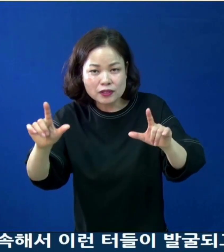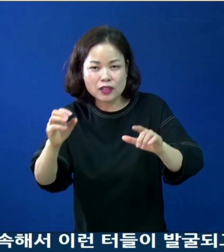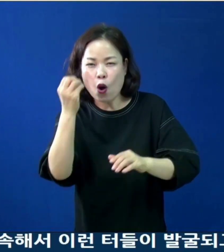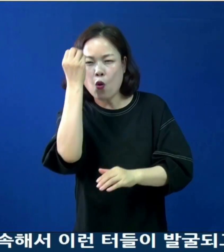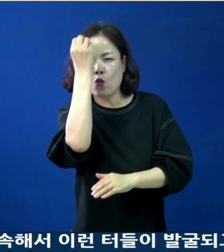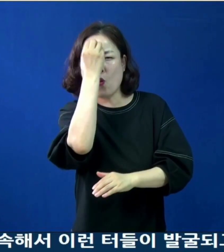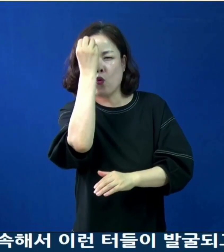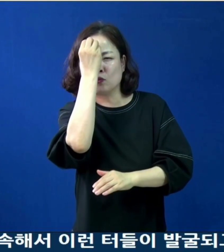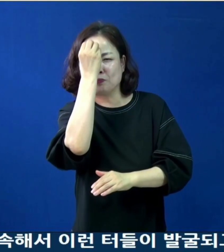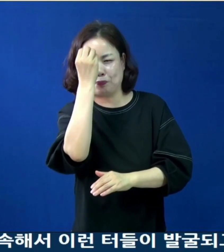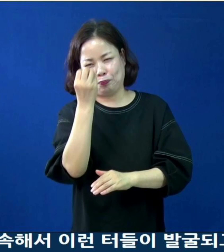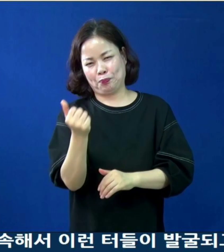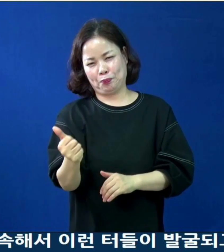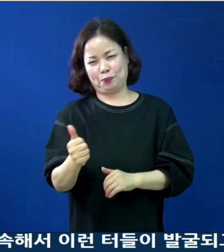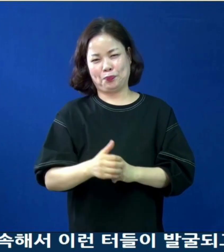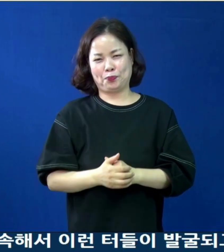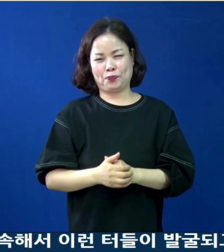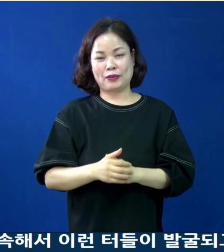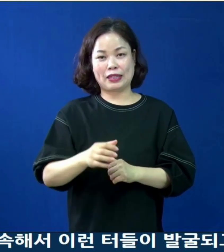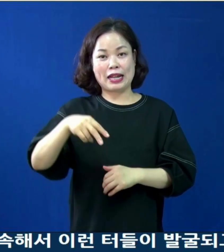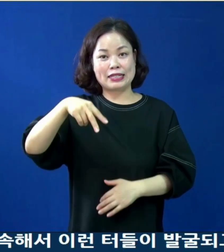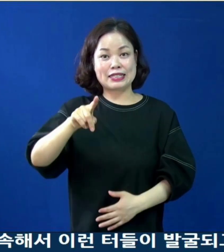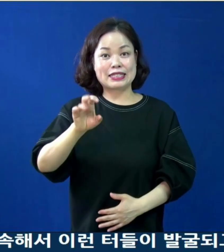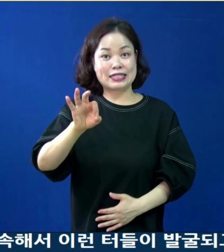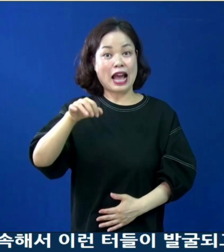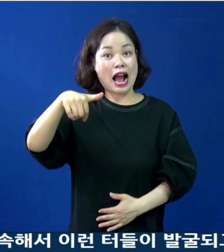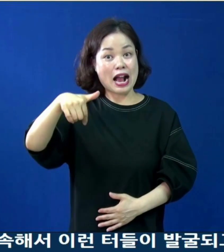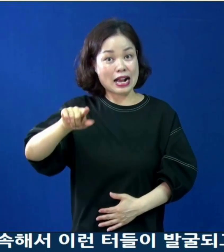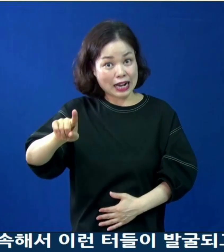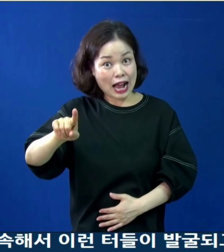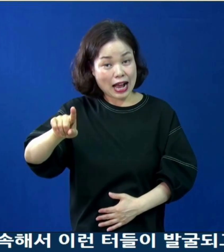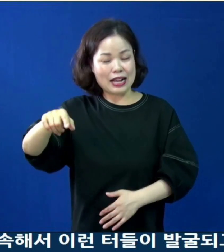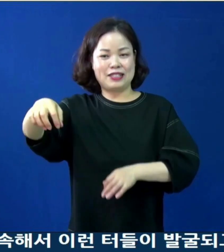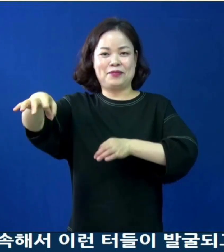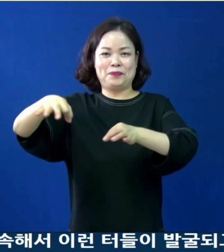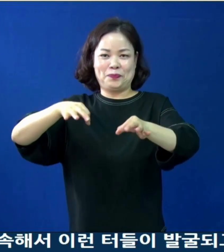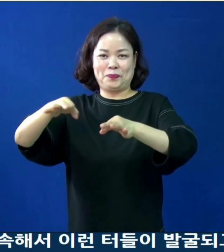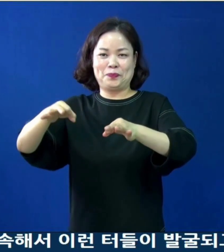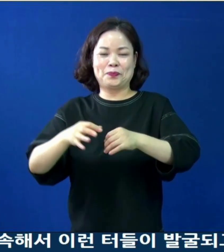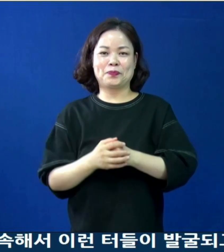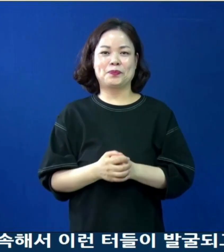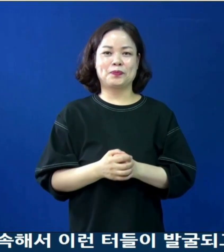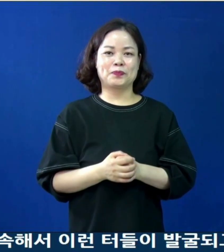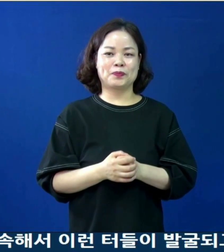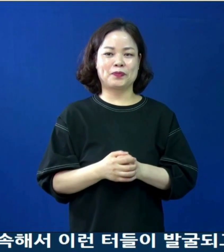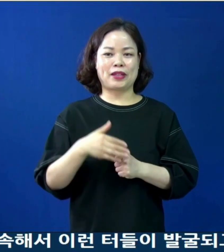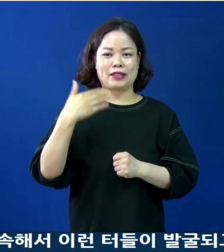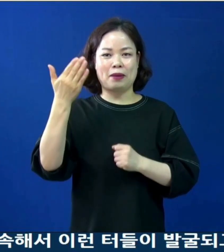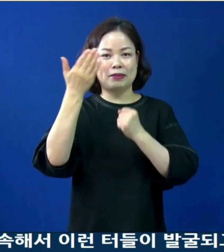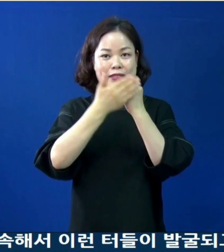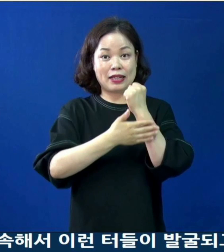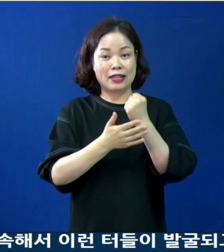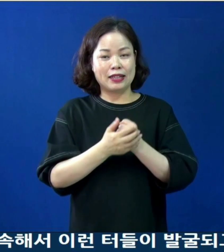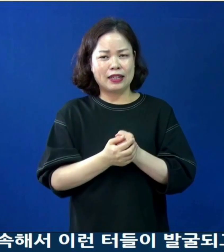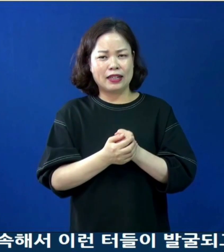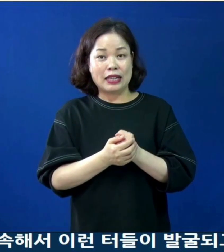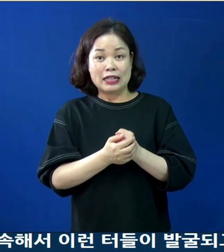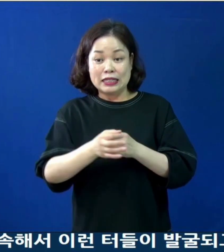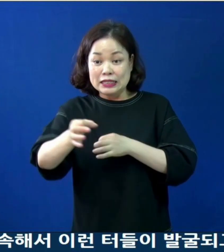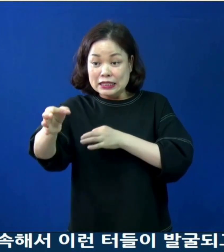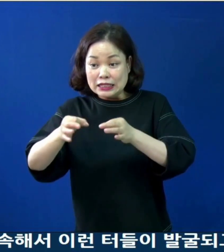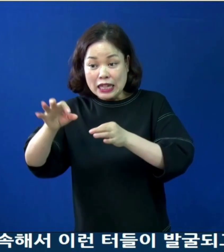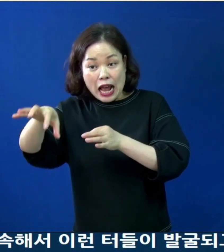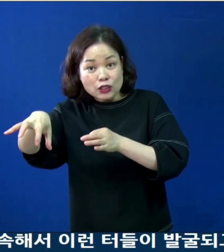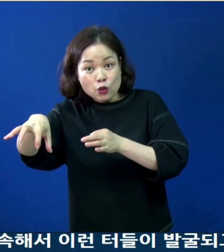고급 상가입니다. 고급 상가가 되고요. 다음 사진, 시장